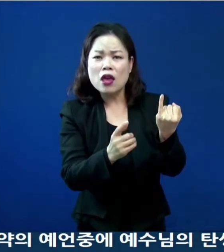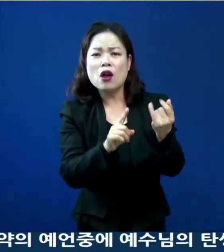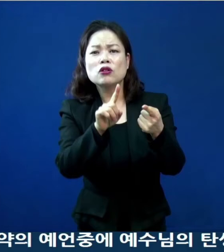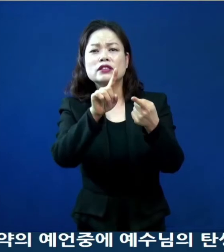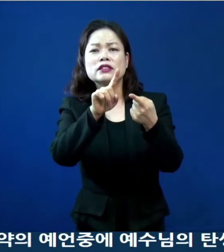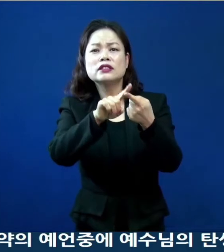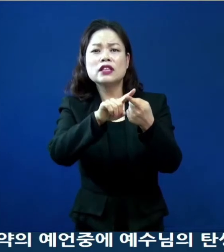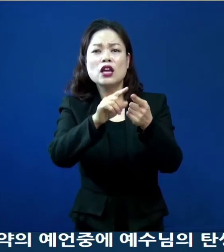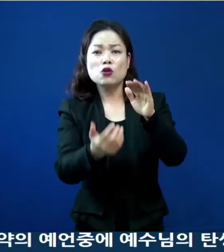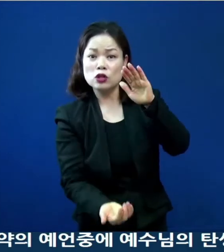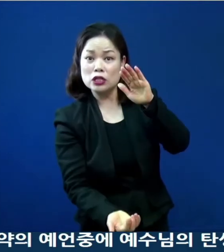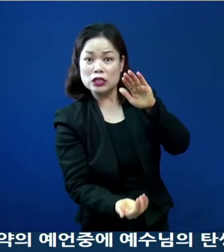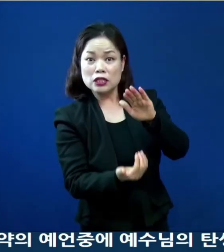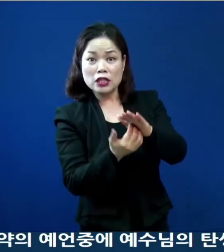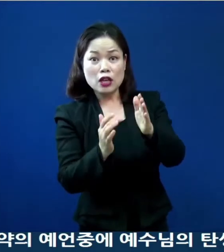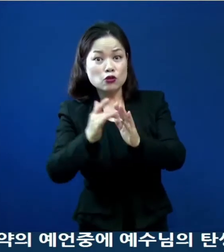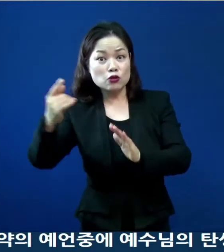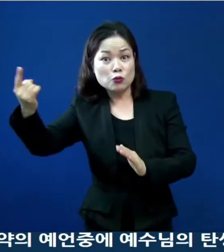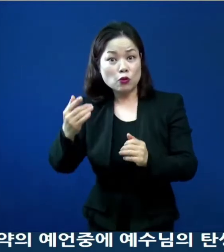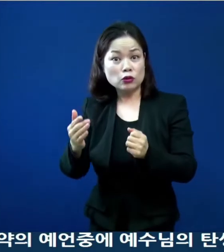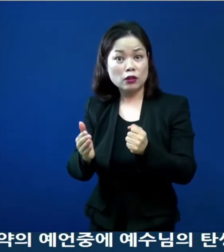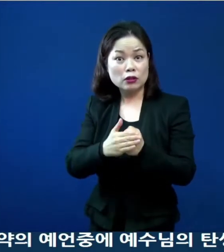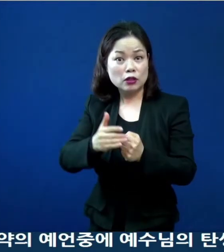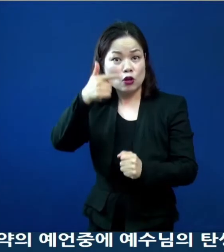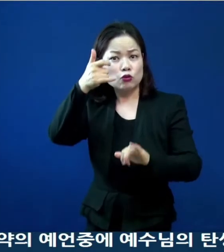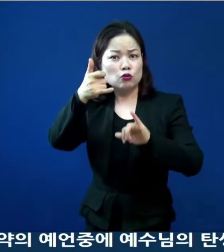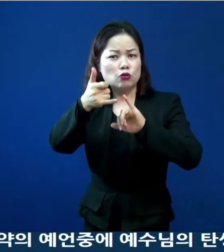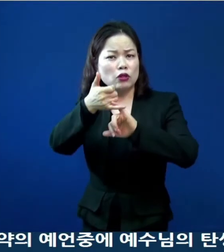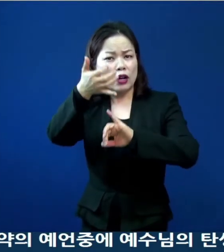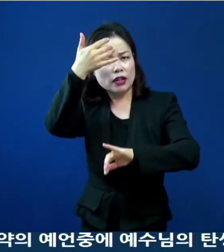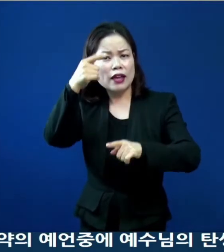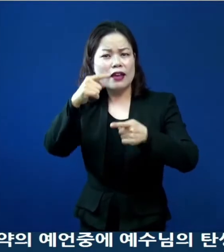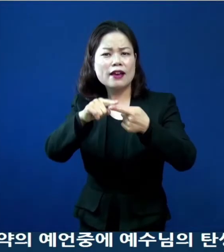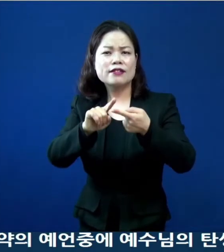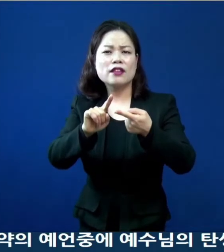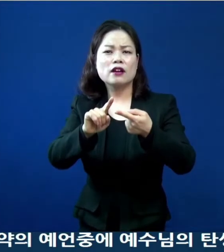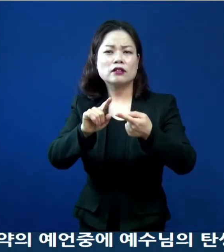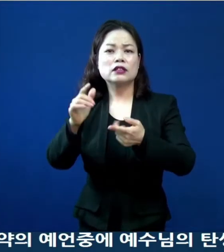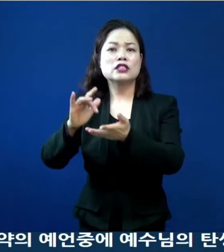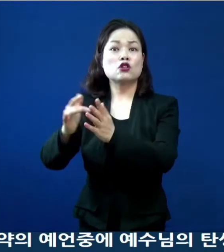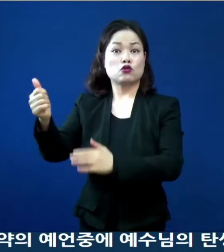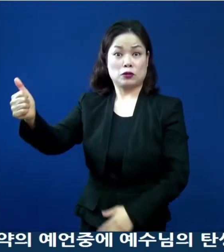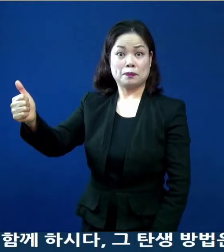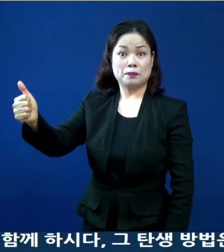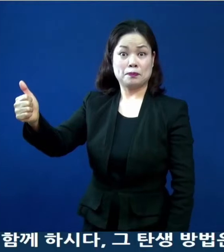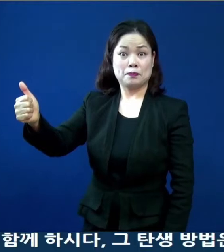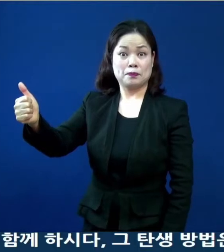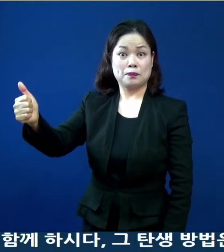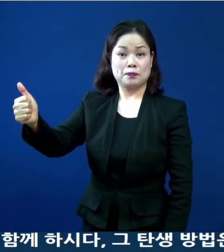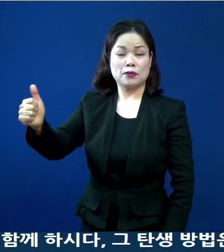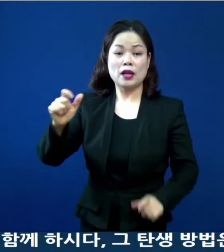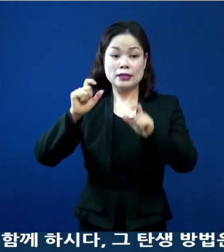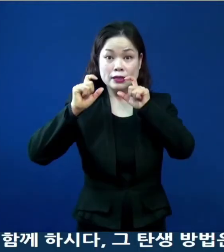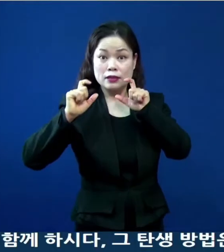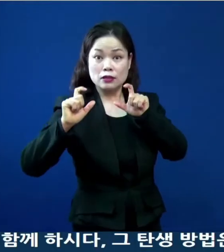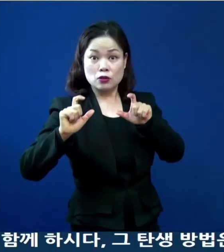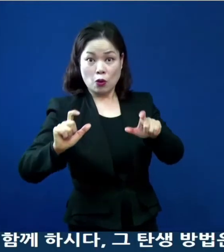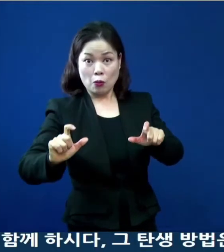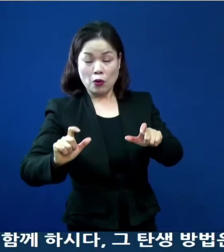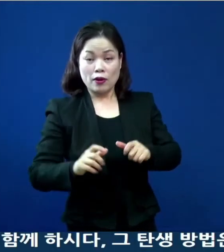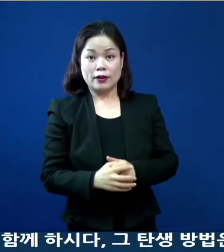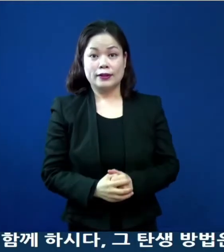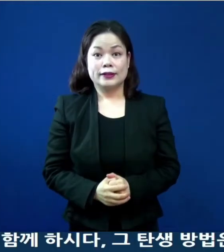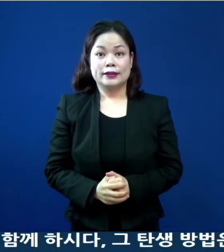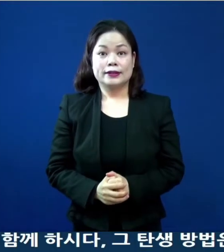그대로 이루는 방식으로 예수님이 오셨으므로 예수님이 구약에 예언되어 있는 바로 그분이시다 라고 선포하는 것이죠.